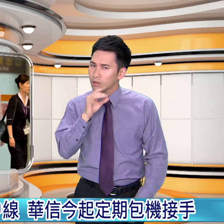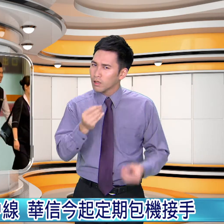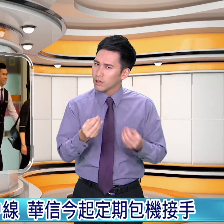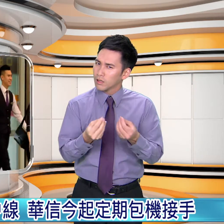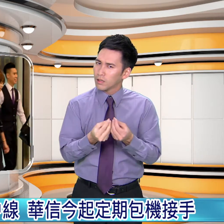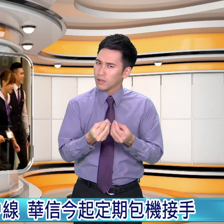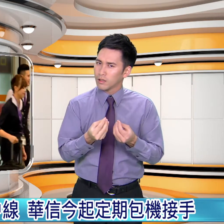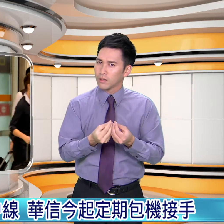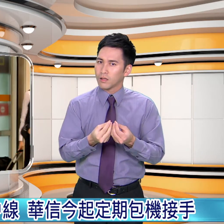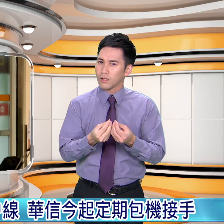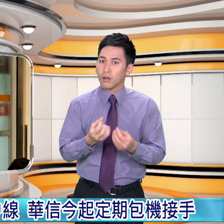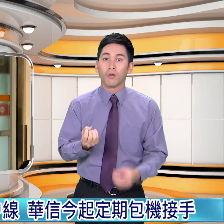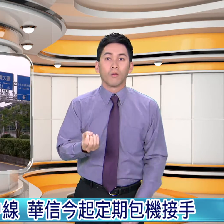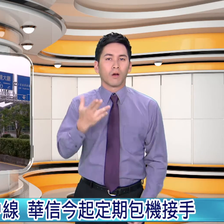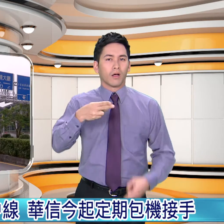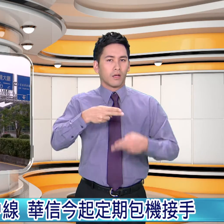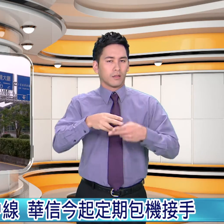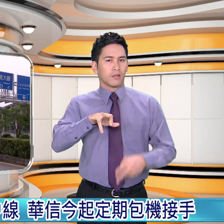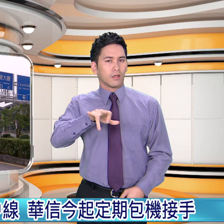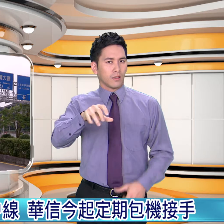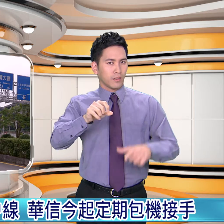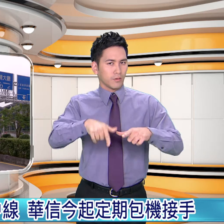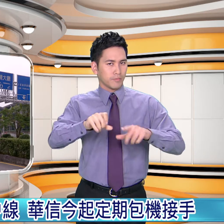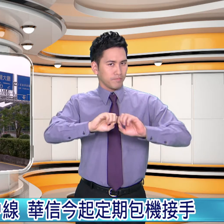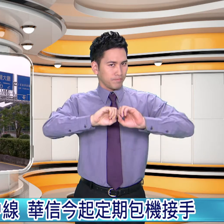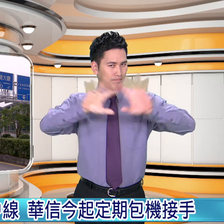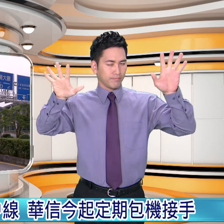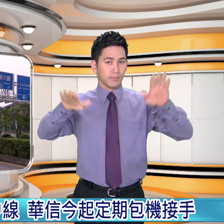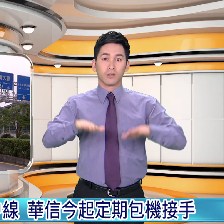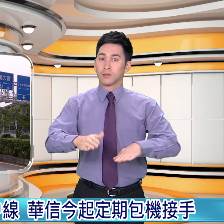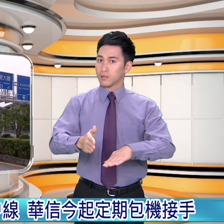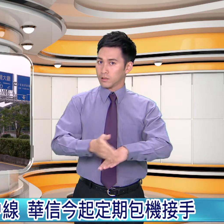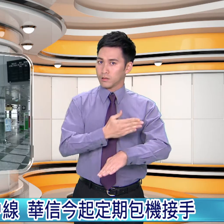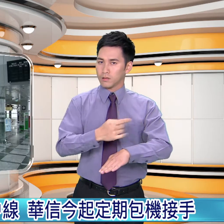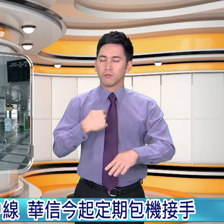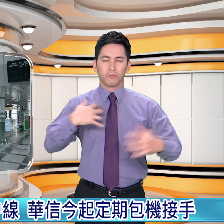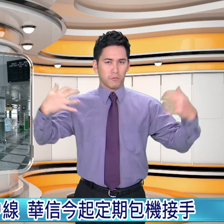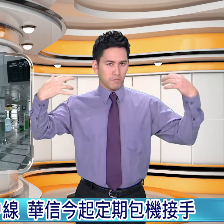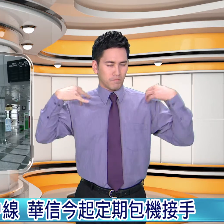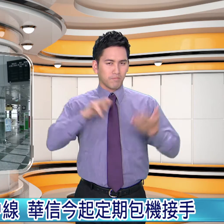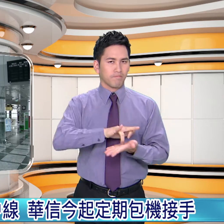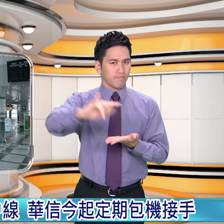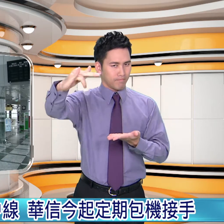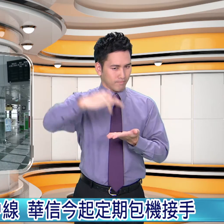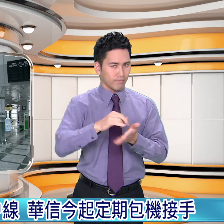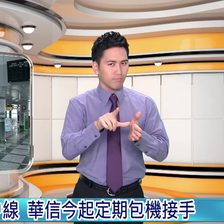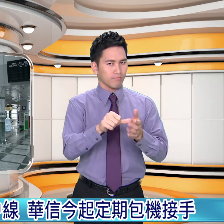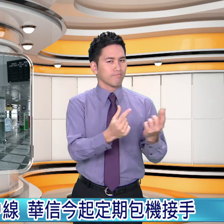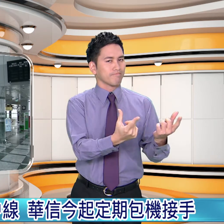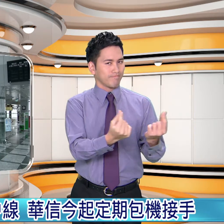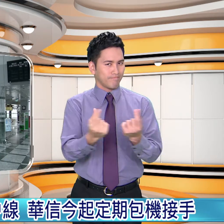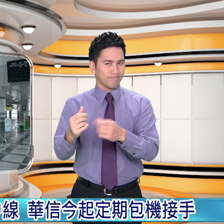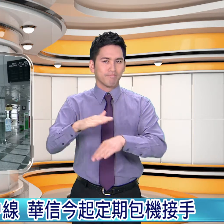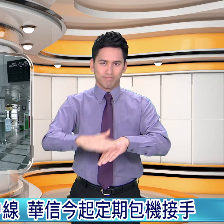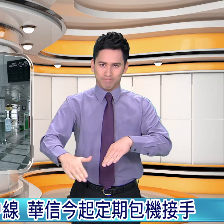线，从今天起，由华信航空将以定期包机模式来接手。